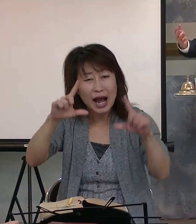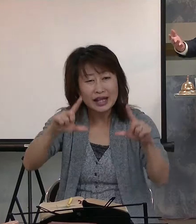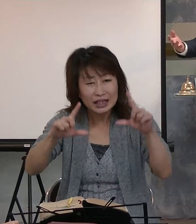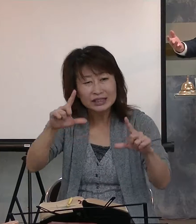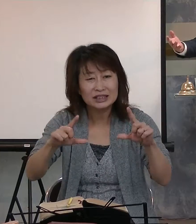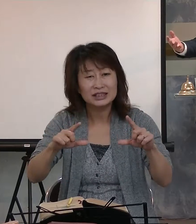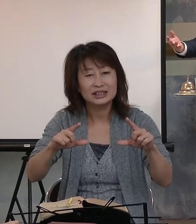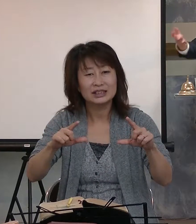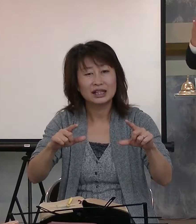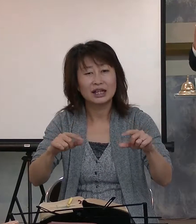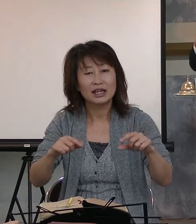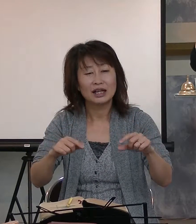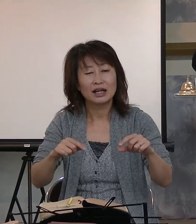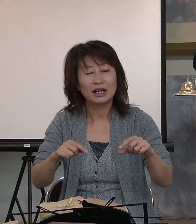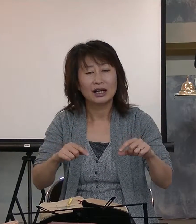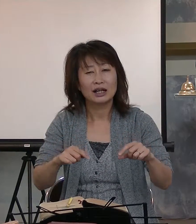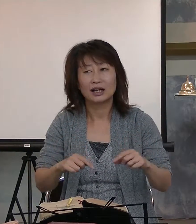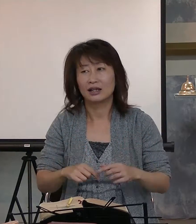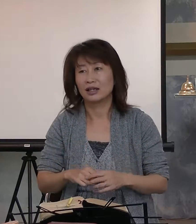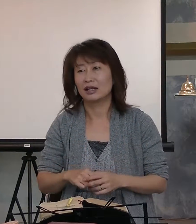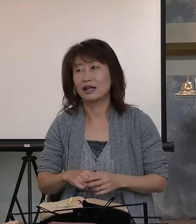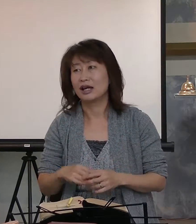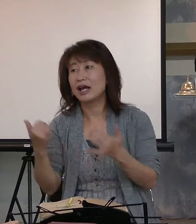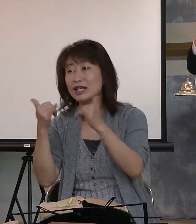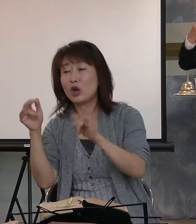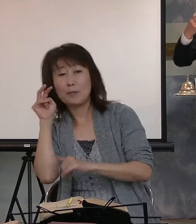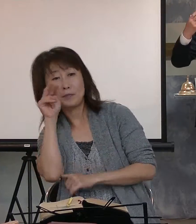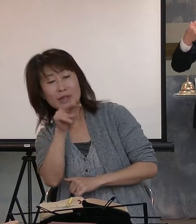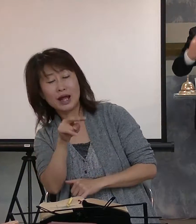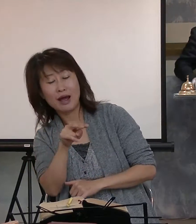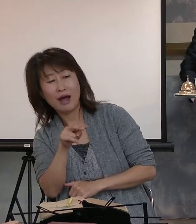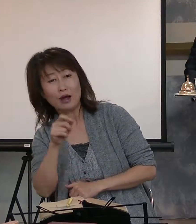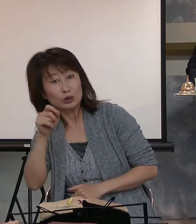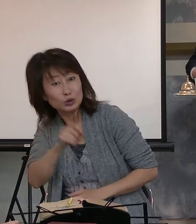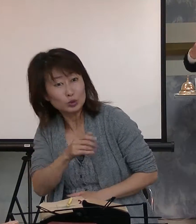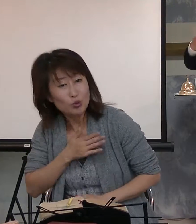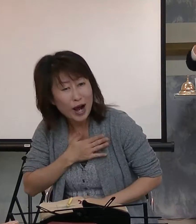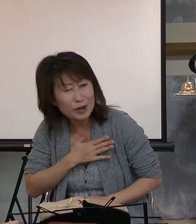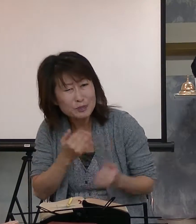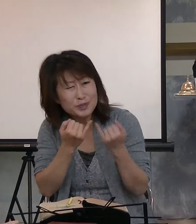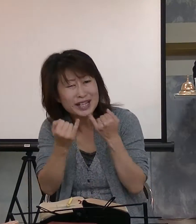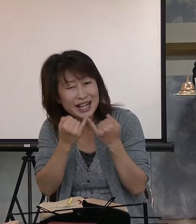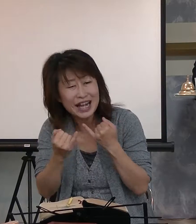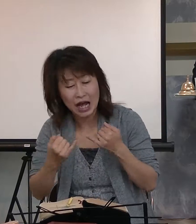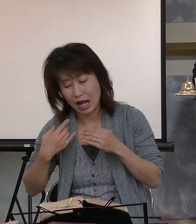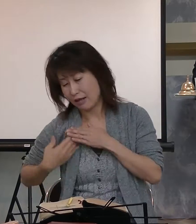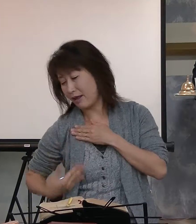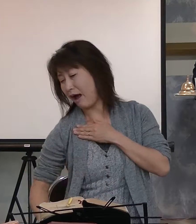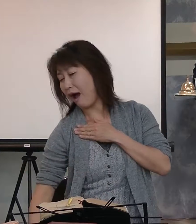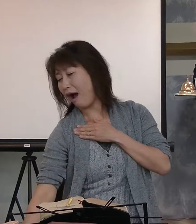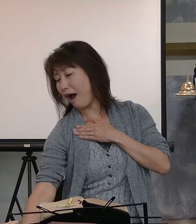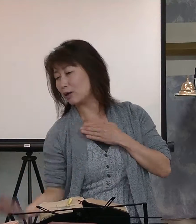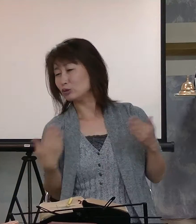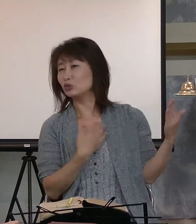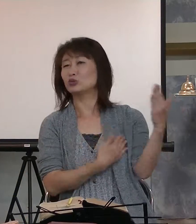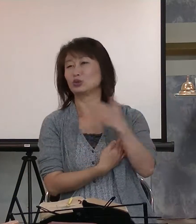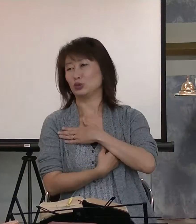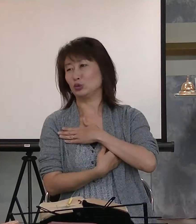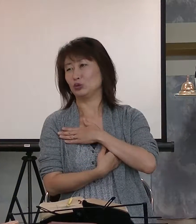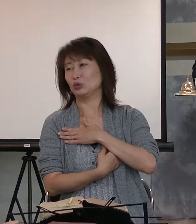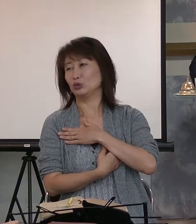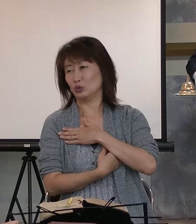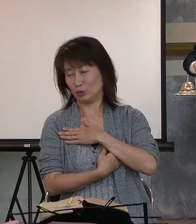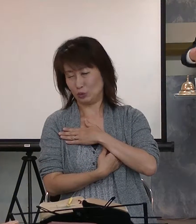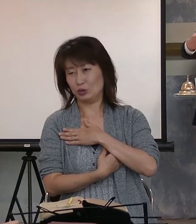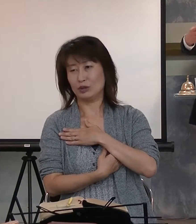人がすぐ分かるような長い衣を着て、彼ら